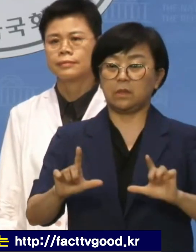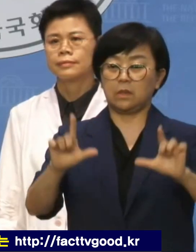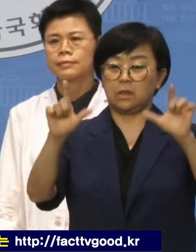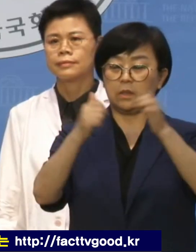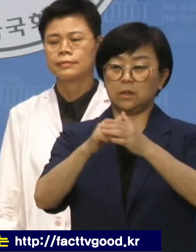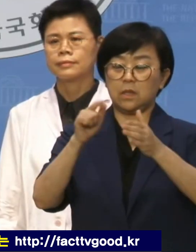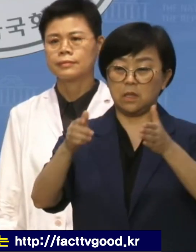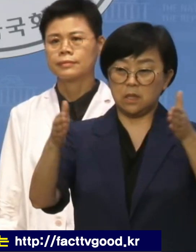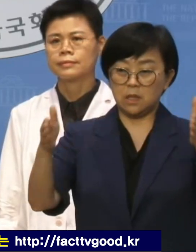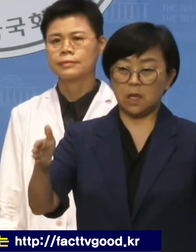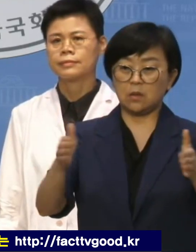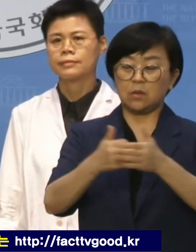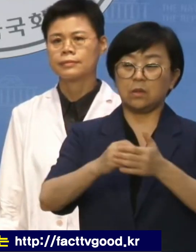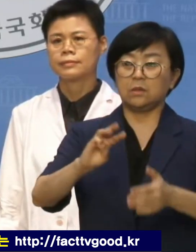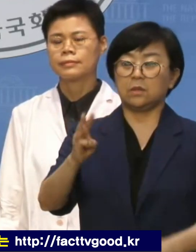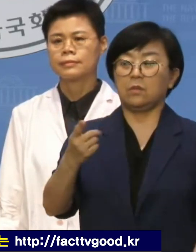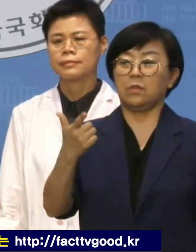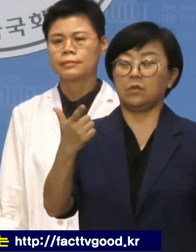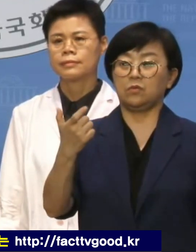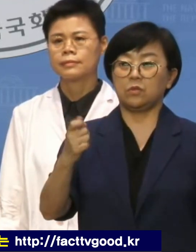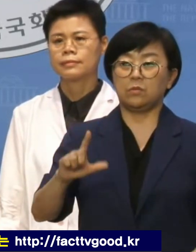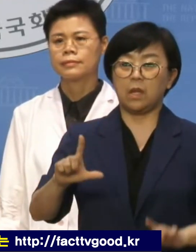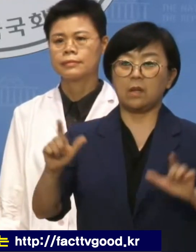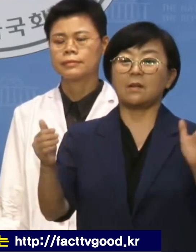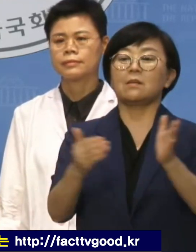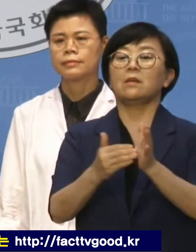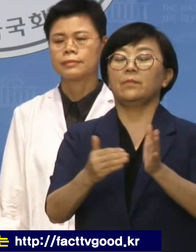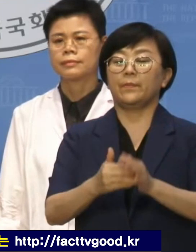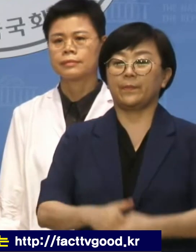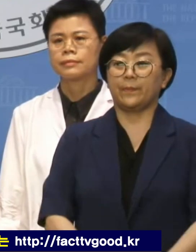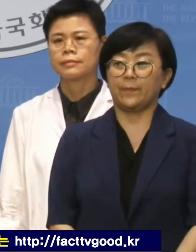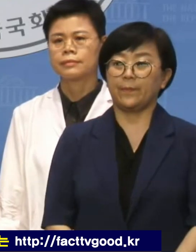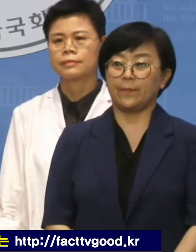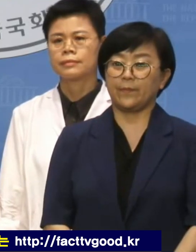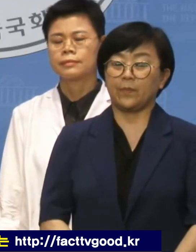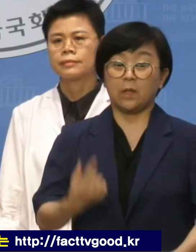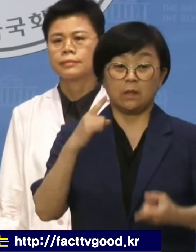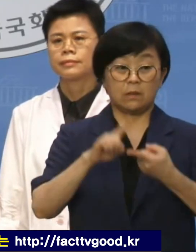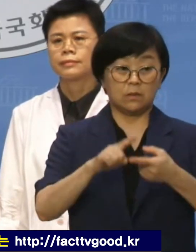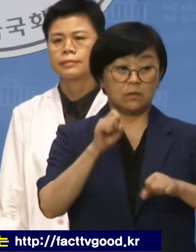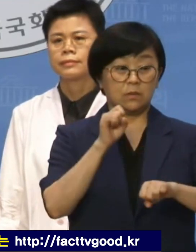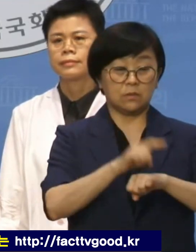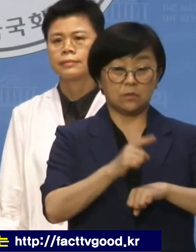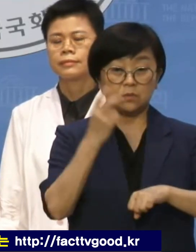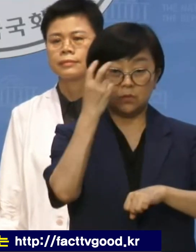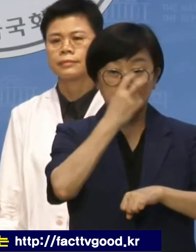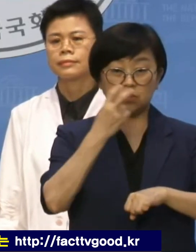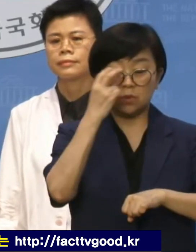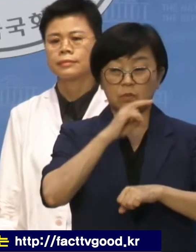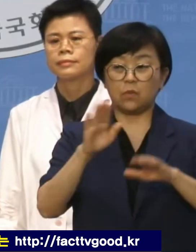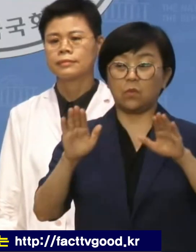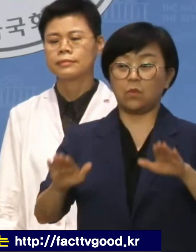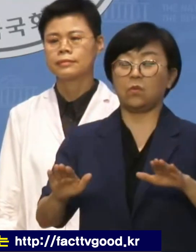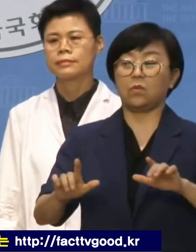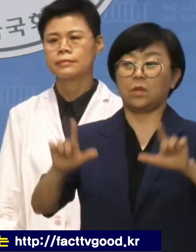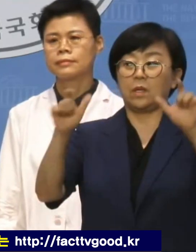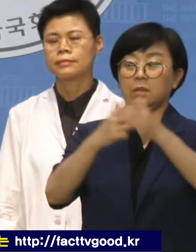가업 기간도 360일로 모두 끝났습니다. 타당성 조사 가업 기간은 올해 3월